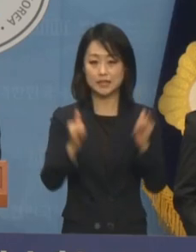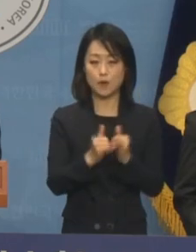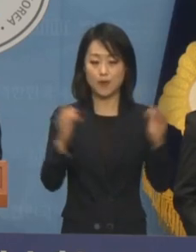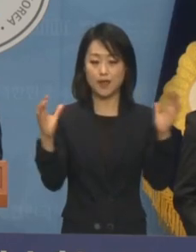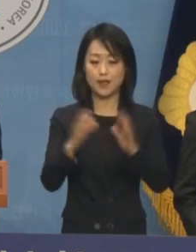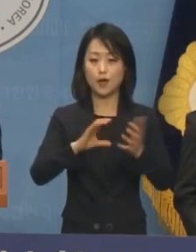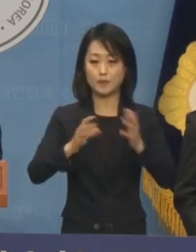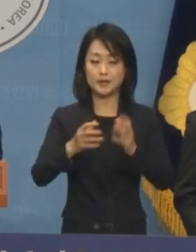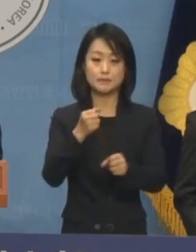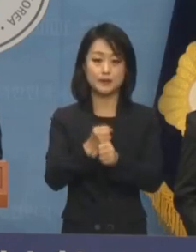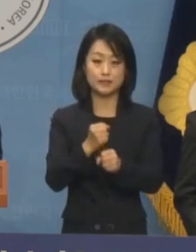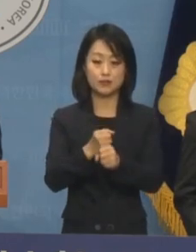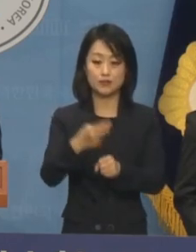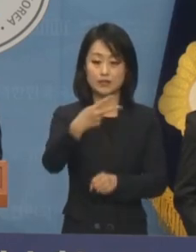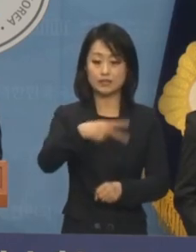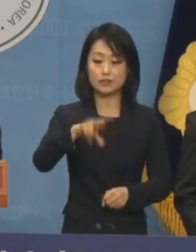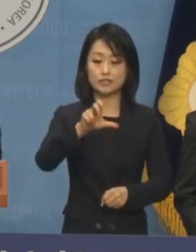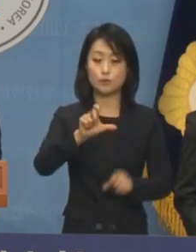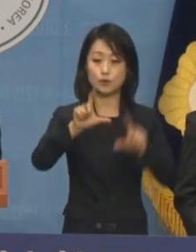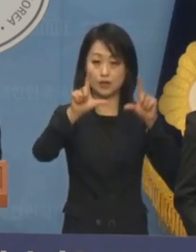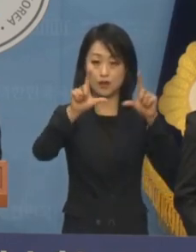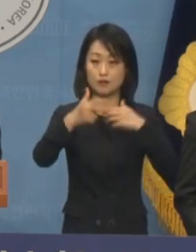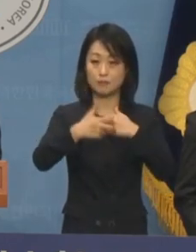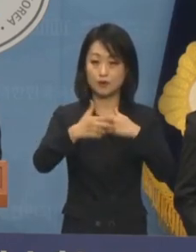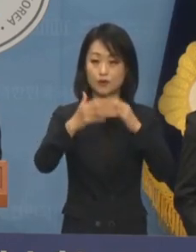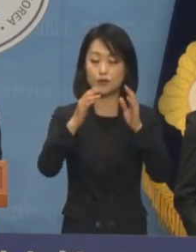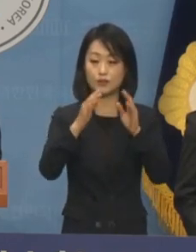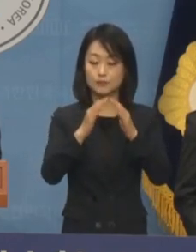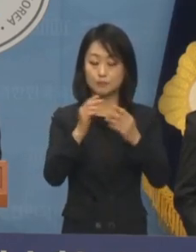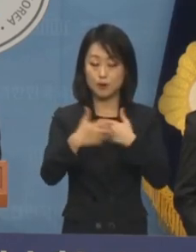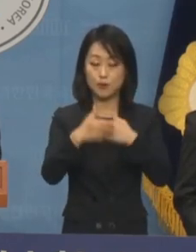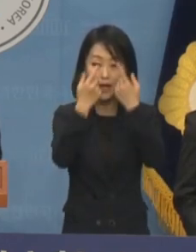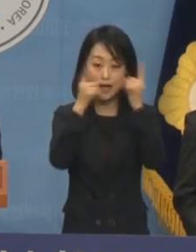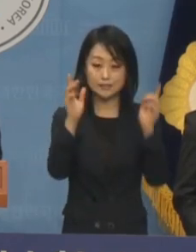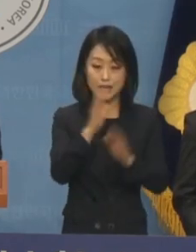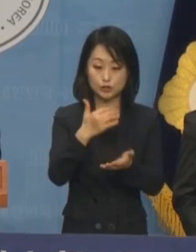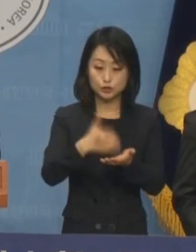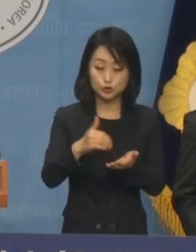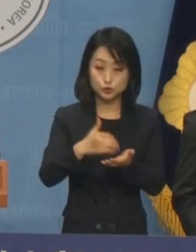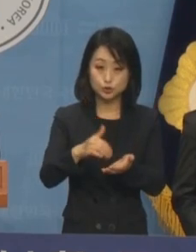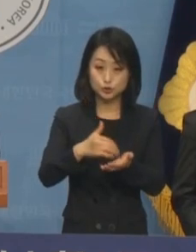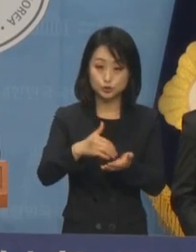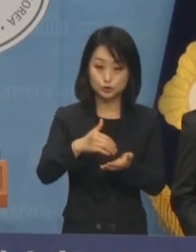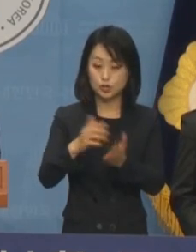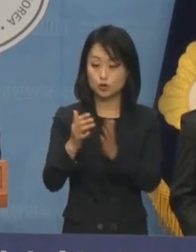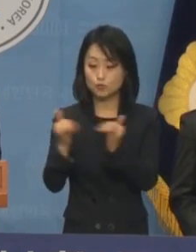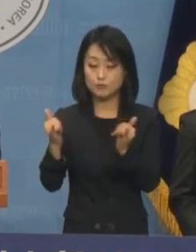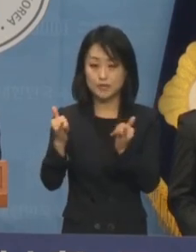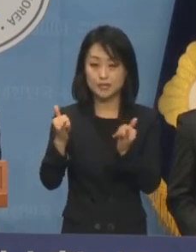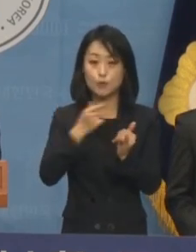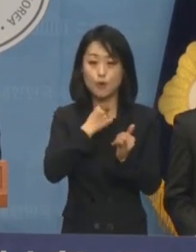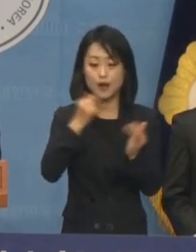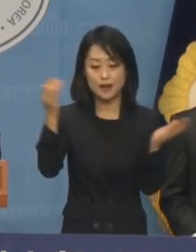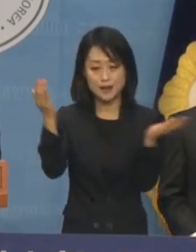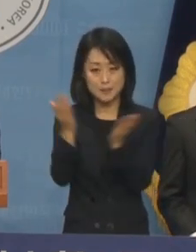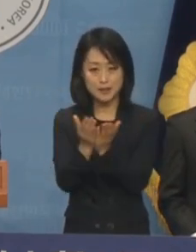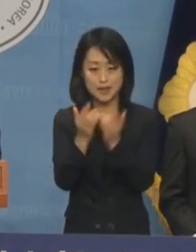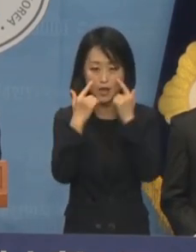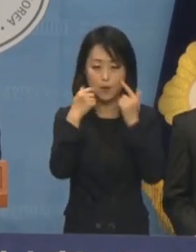결단하여 2025년 의대 정원 규모를 국민의 눈높이에서 조속히 확정해야